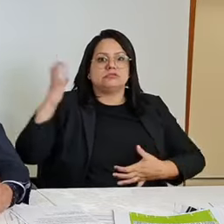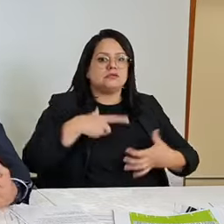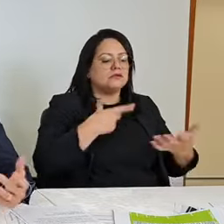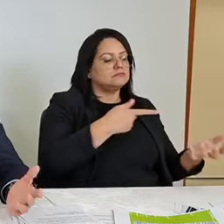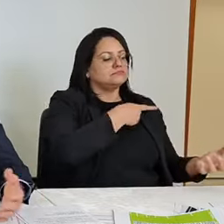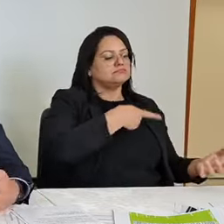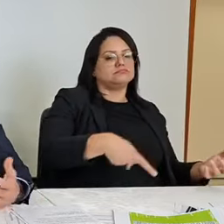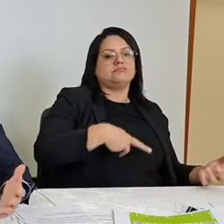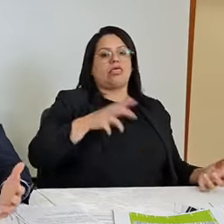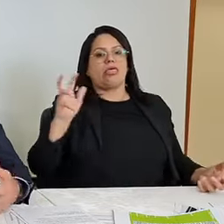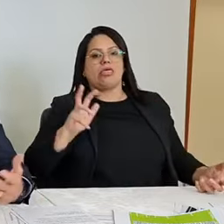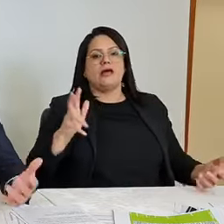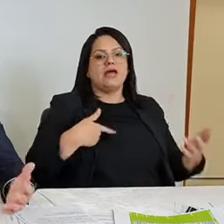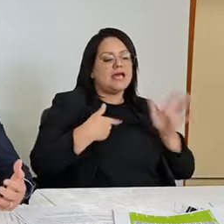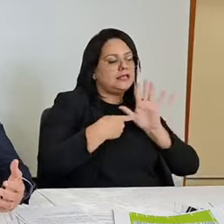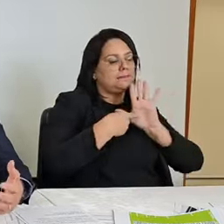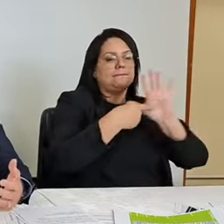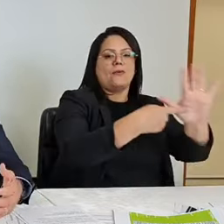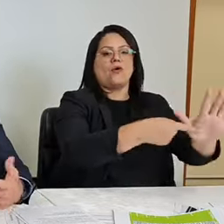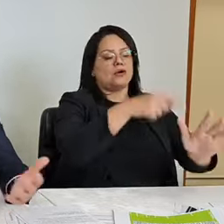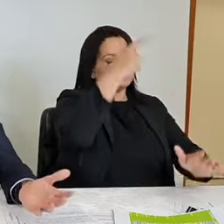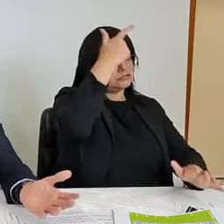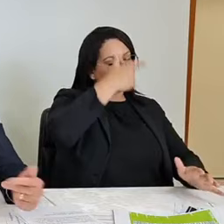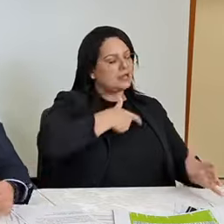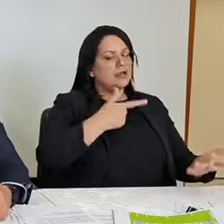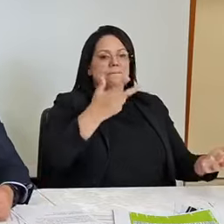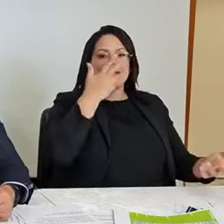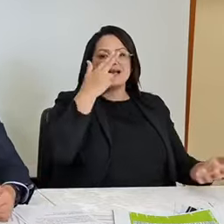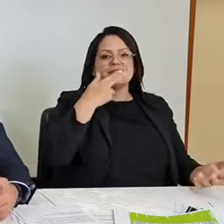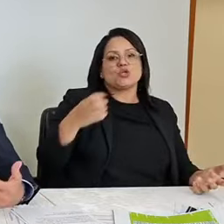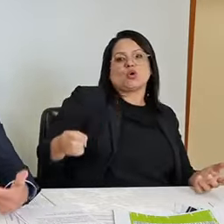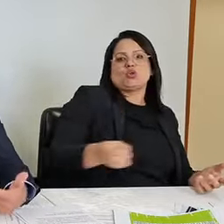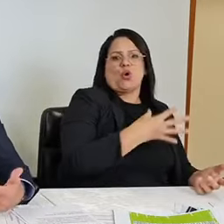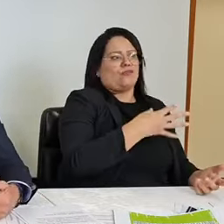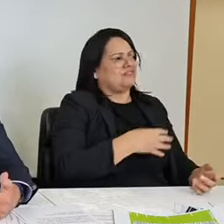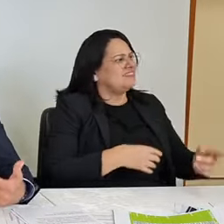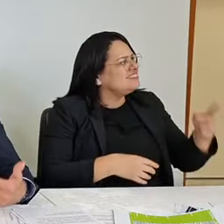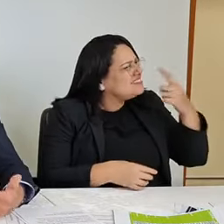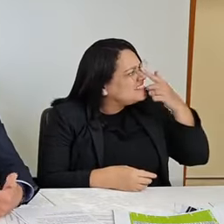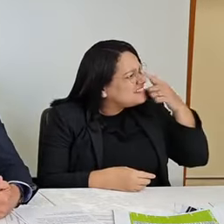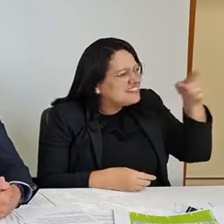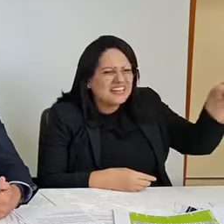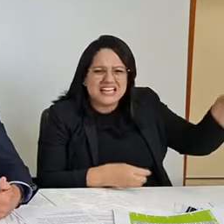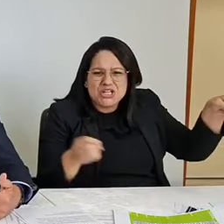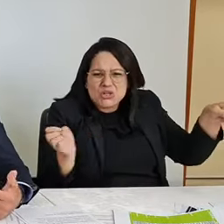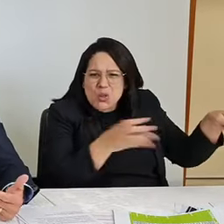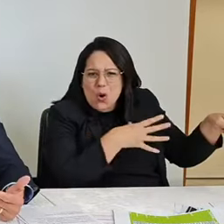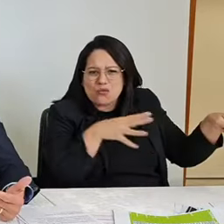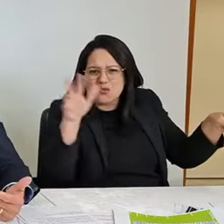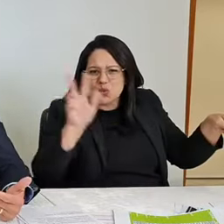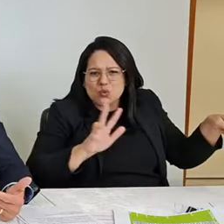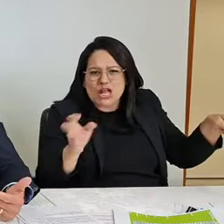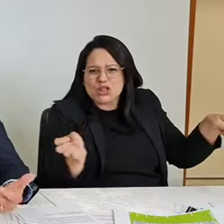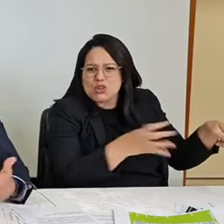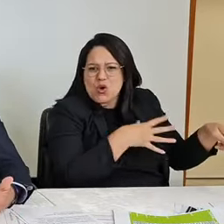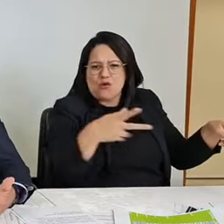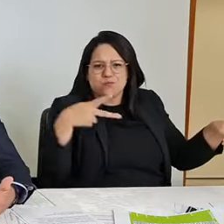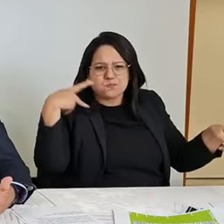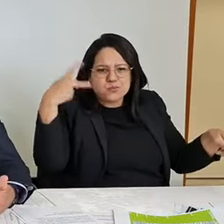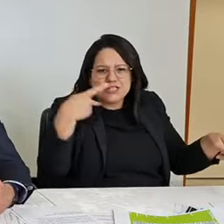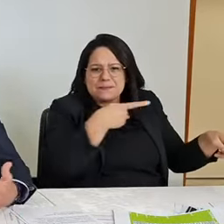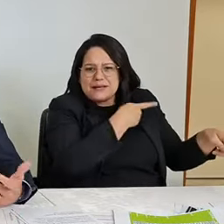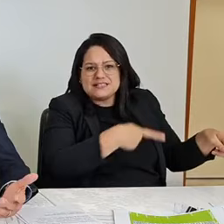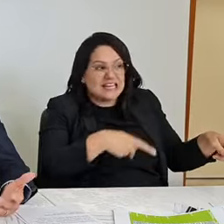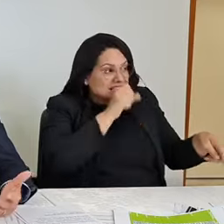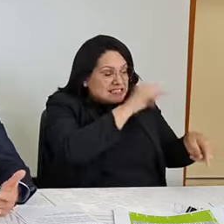Ele tem se apresentado aí como um candidato, como fosse um novato na política. Tem muita coisa, deve muita coisa. E se essa